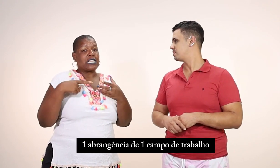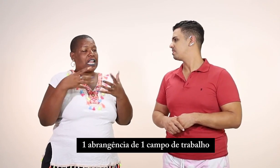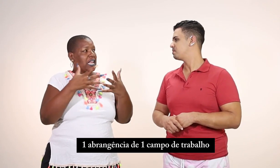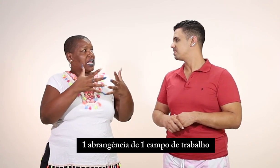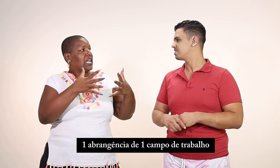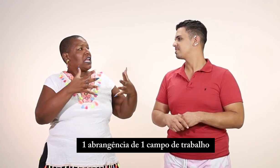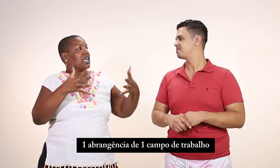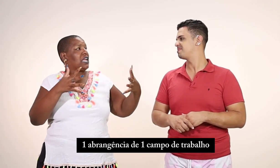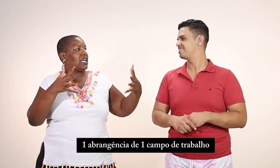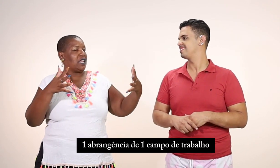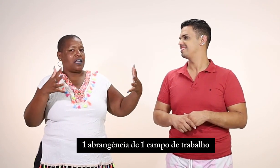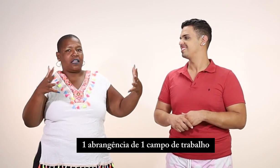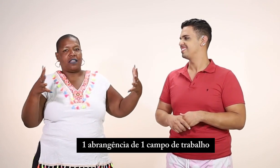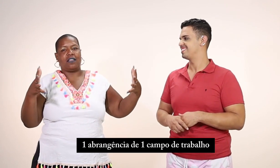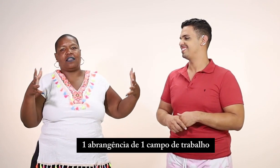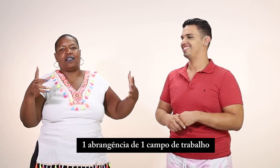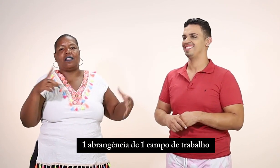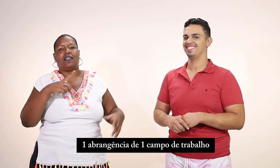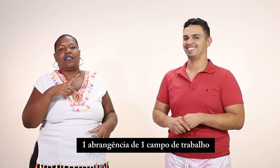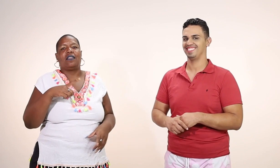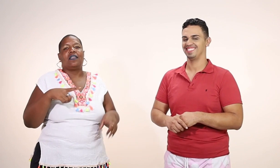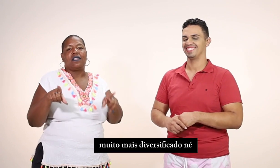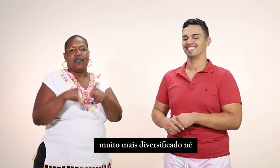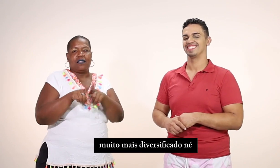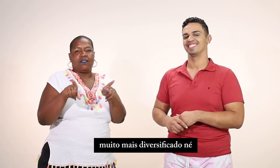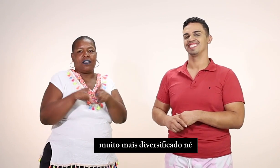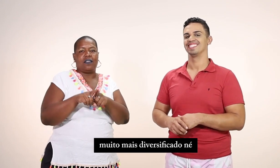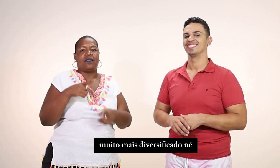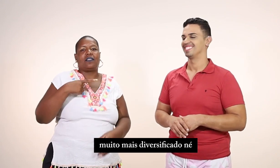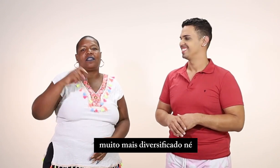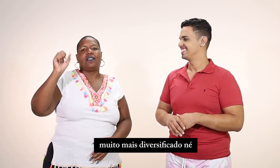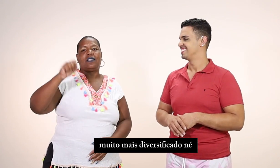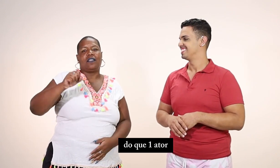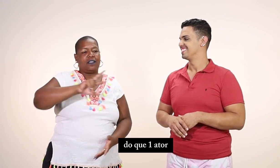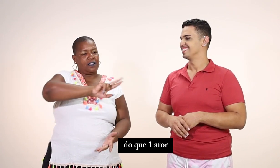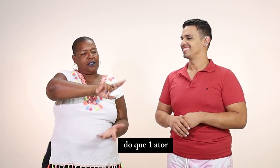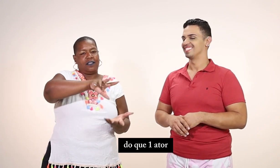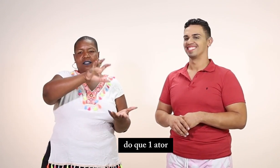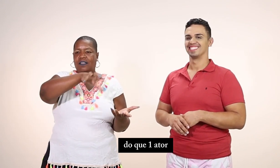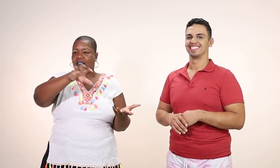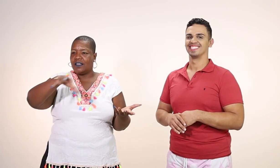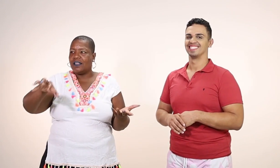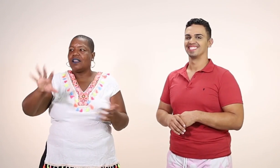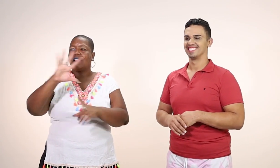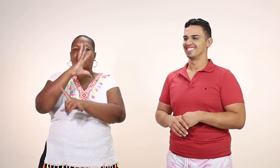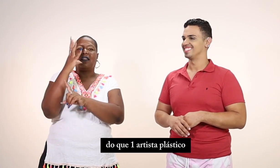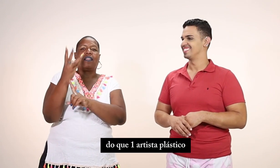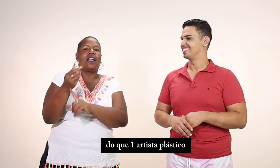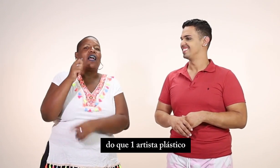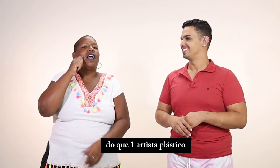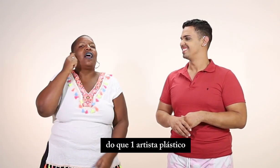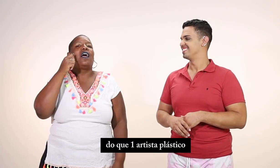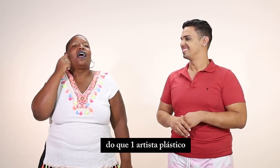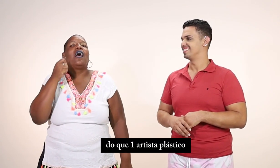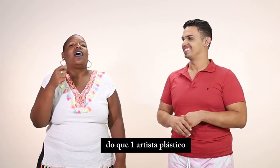abrangência, um campo de trabalho muito mais diversificado, né, do que um ator, do que um artista